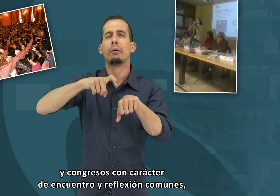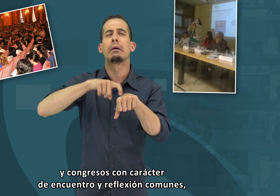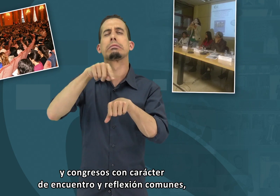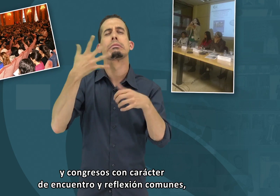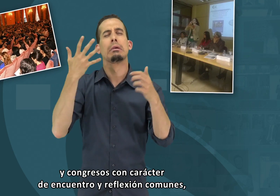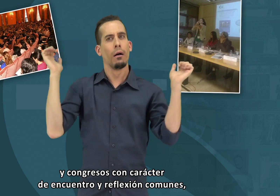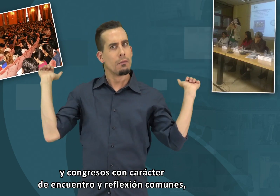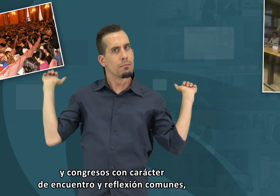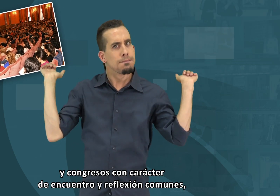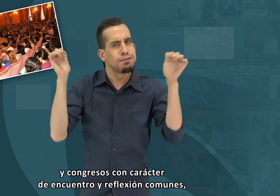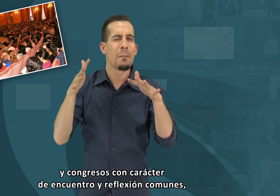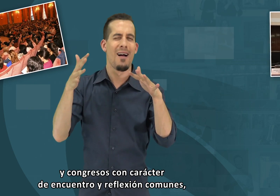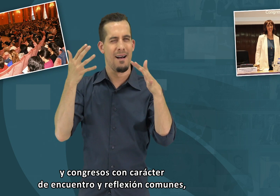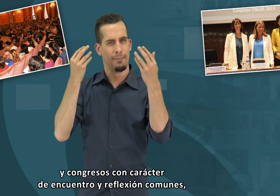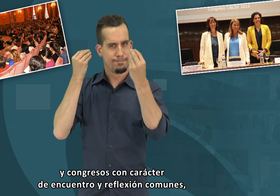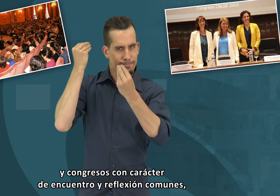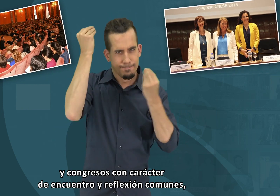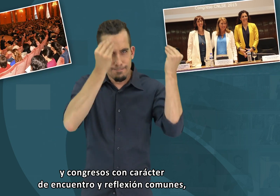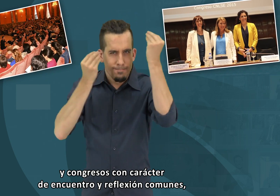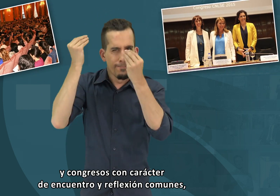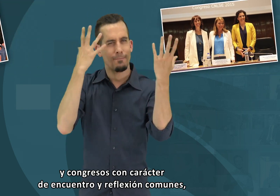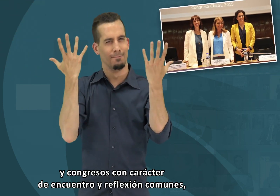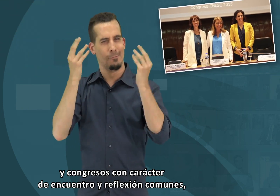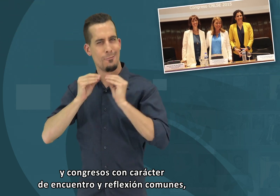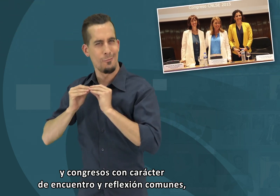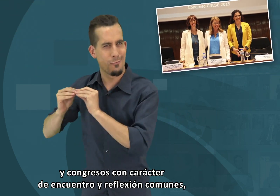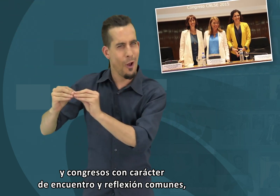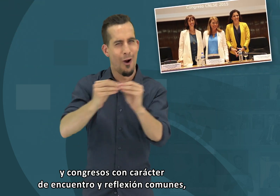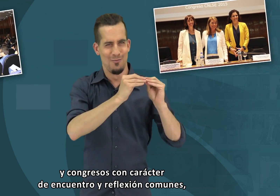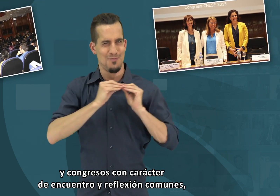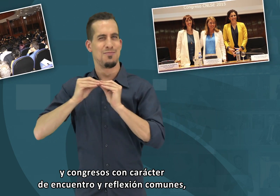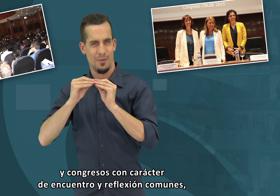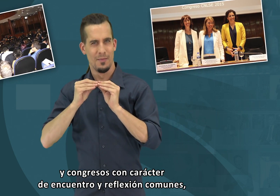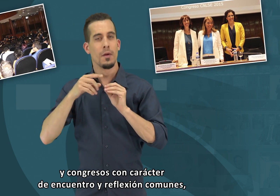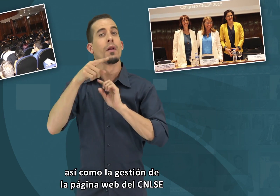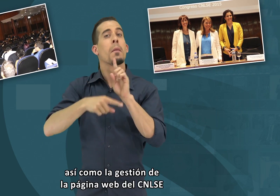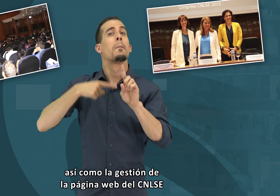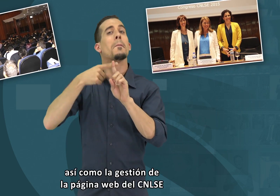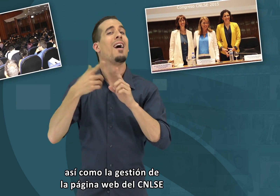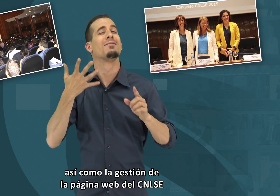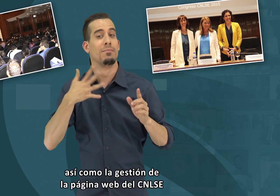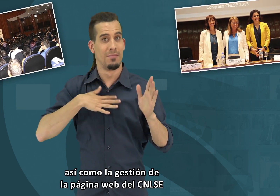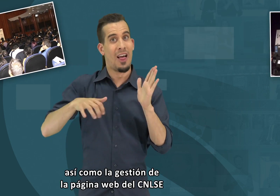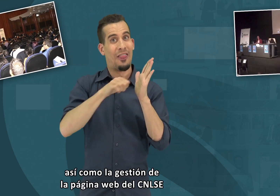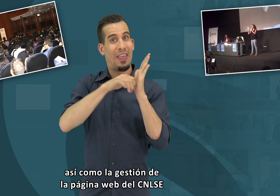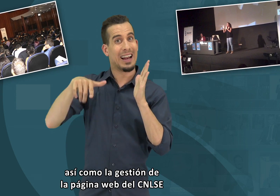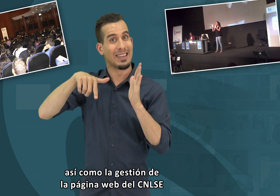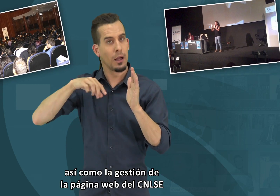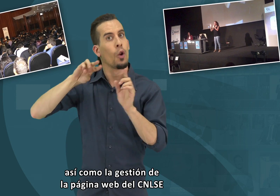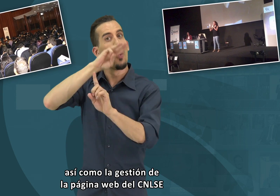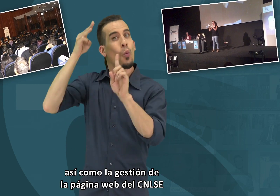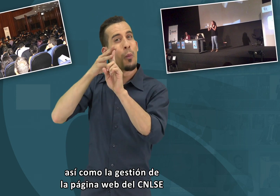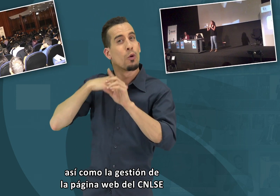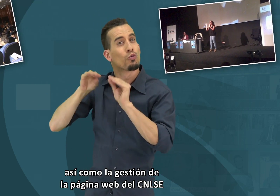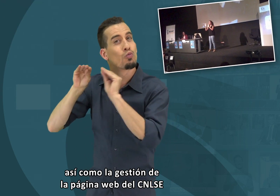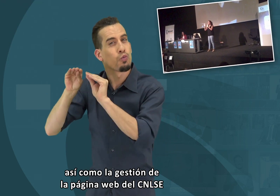reflexión comunes, así como la gestión de la página web del CENELSE, para responder a las principales